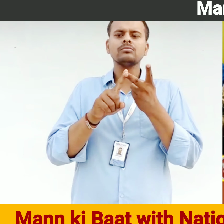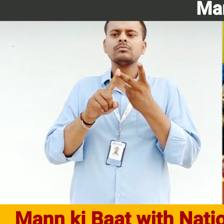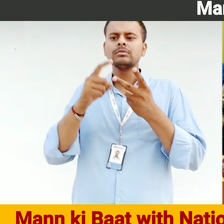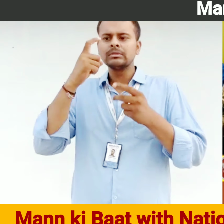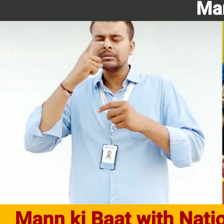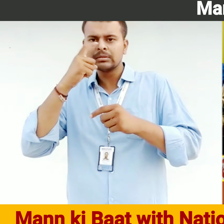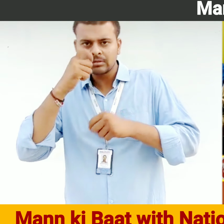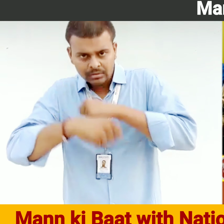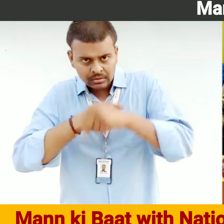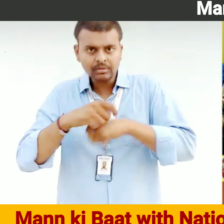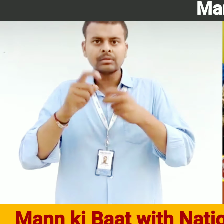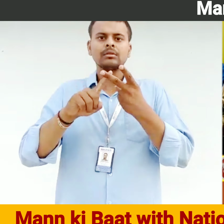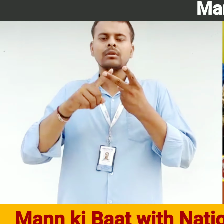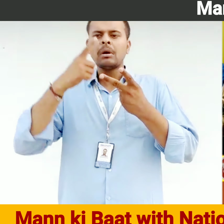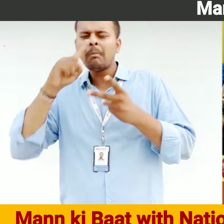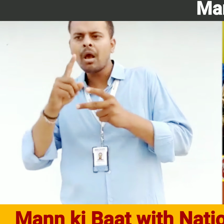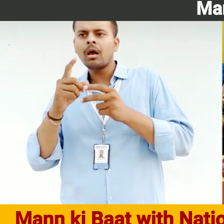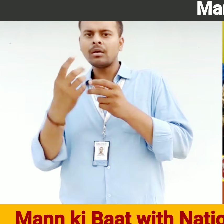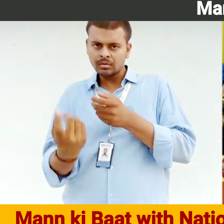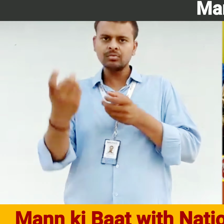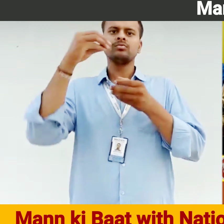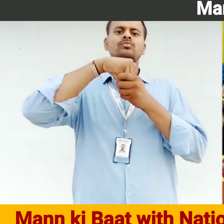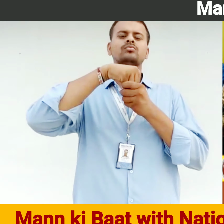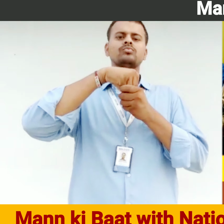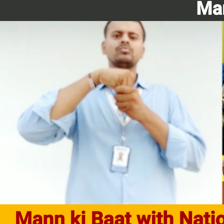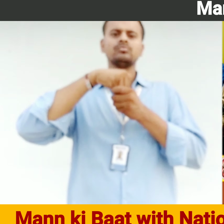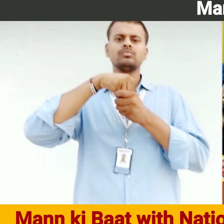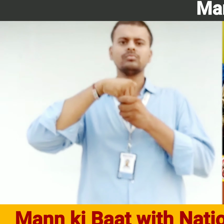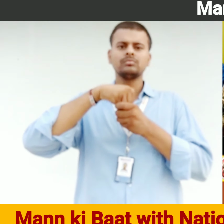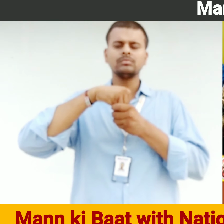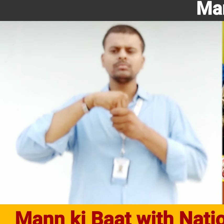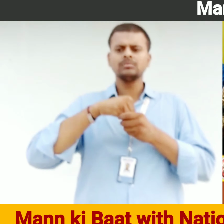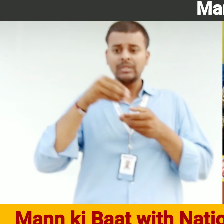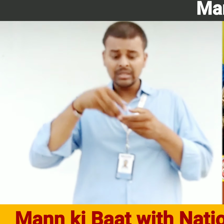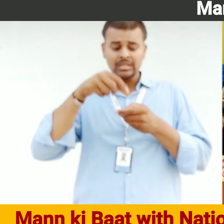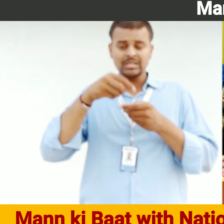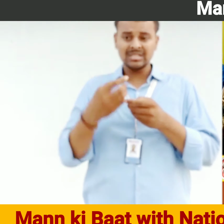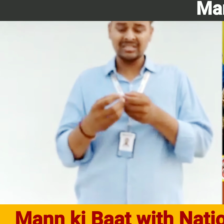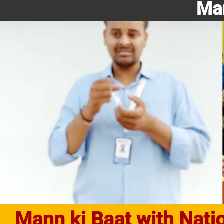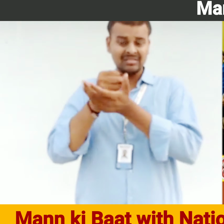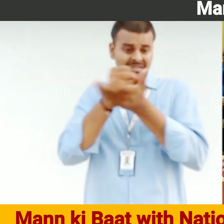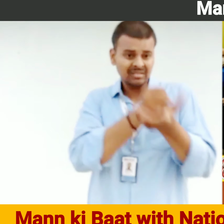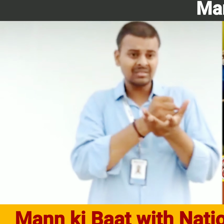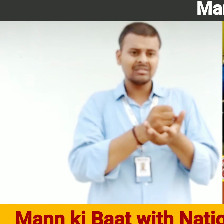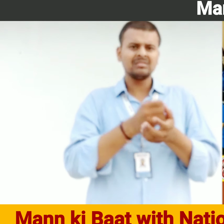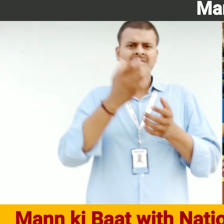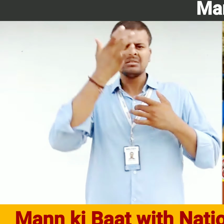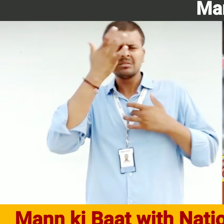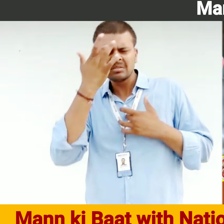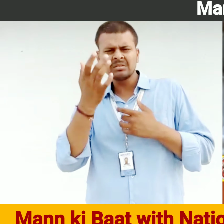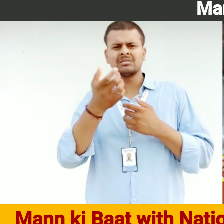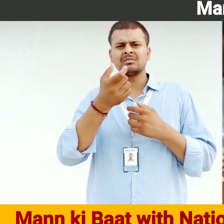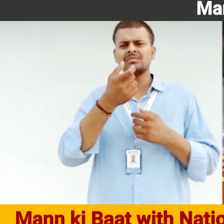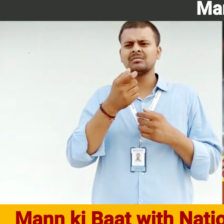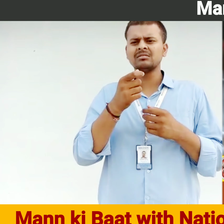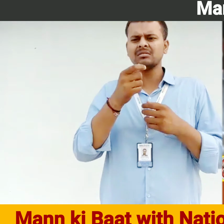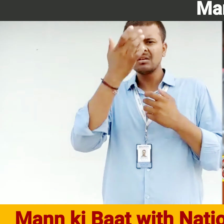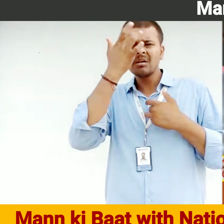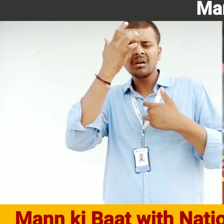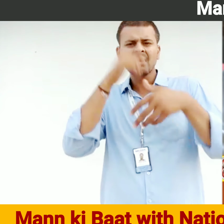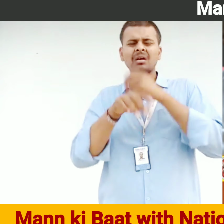लाभार्थी हमारी माताएं, बहनें और बेटियां हैं। इन लाभार्थियों में ज्यादातर लोग